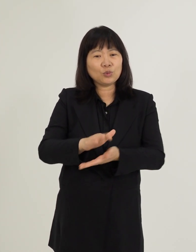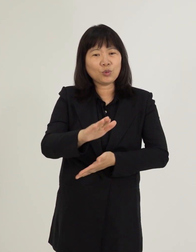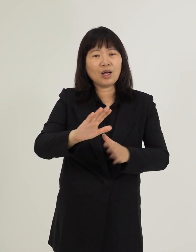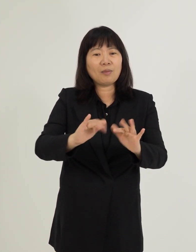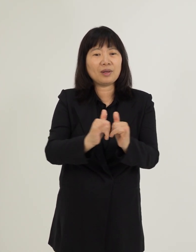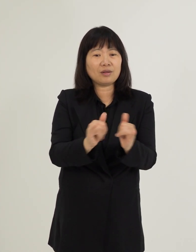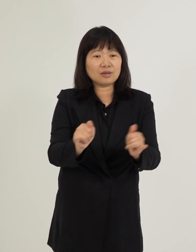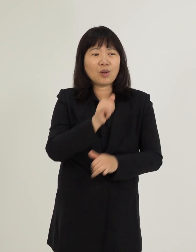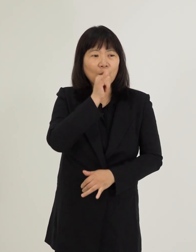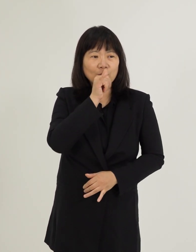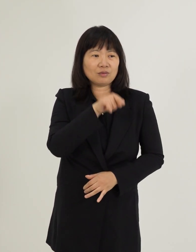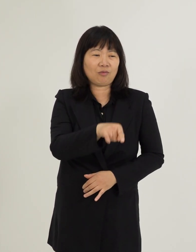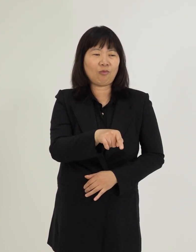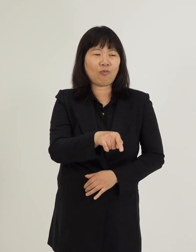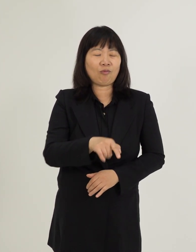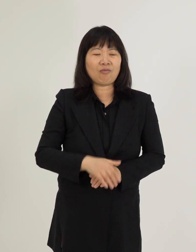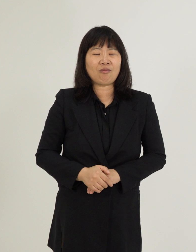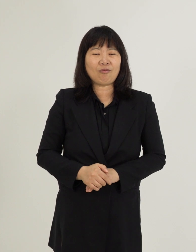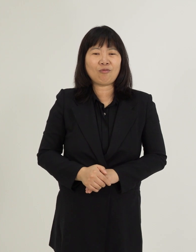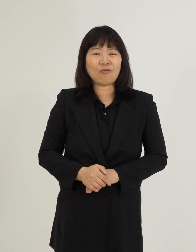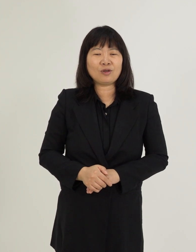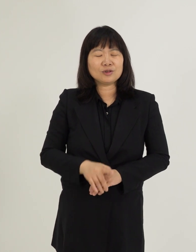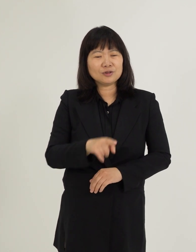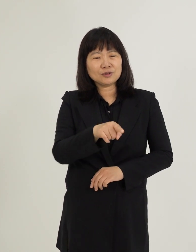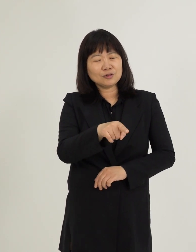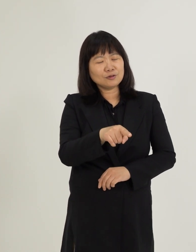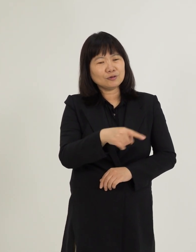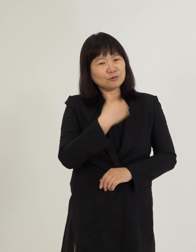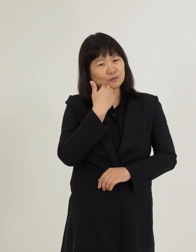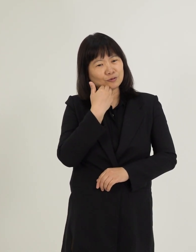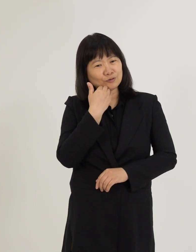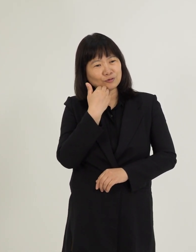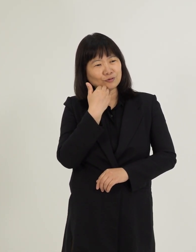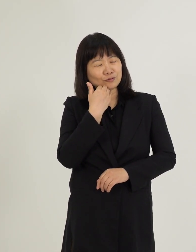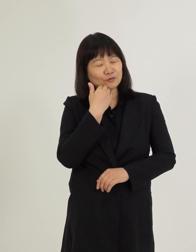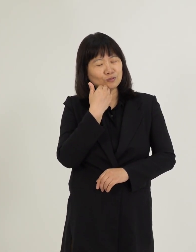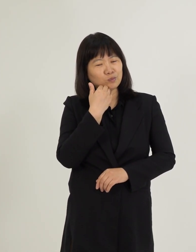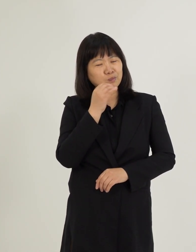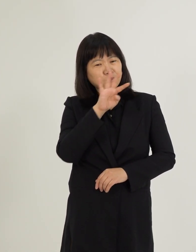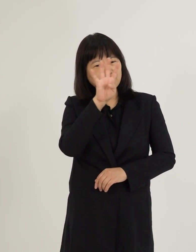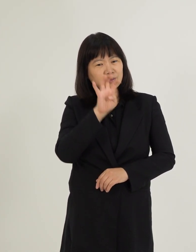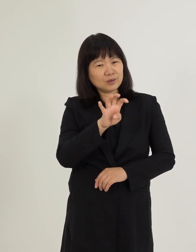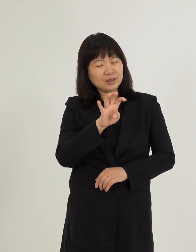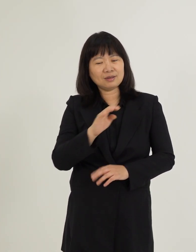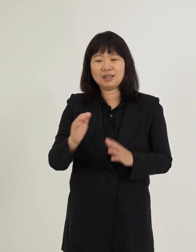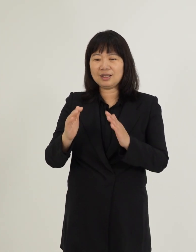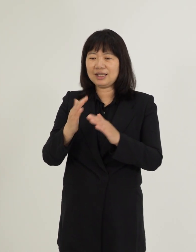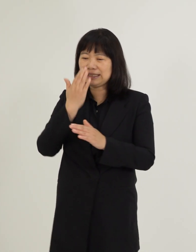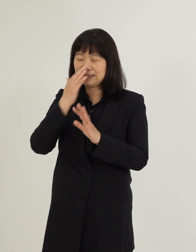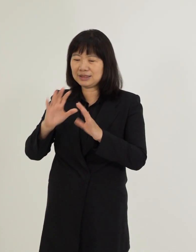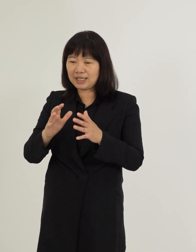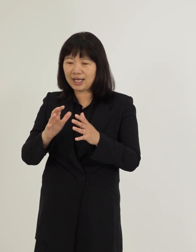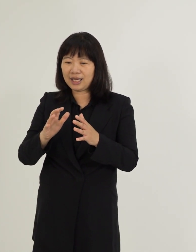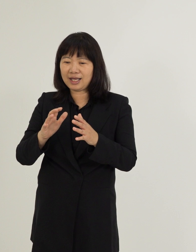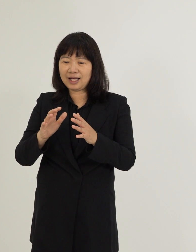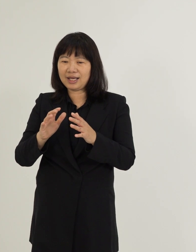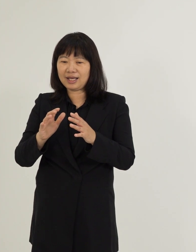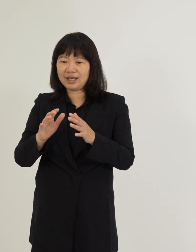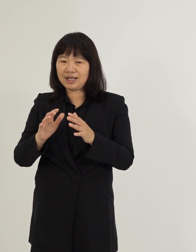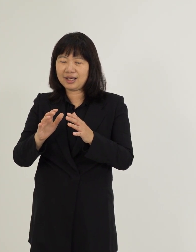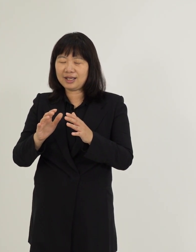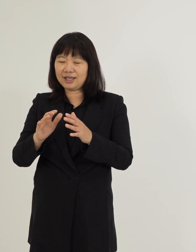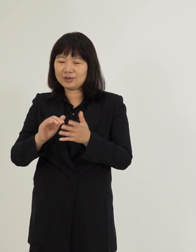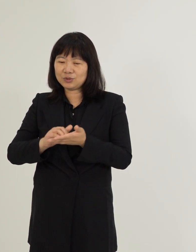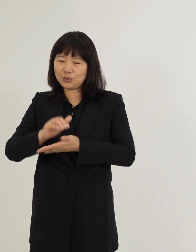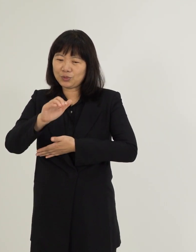있었네요. 이게 아주 미스테리예요. 이스라엘의 쫓겨난 자들,